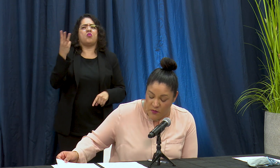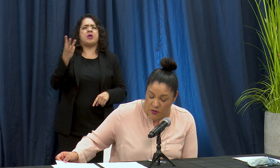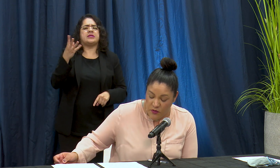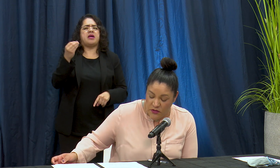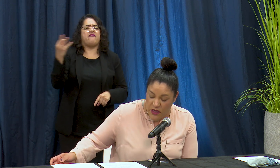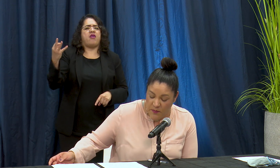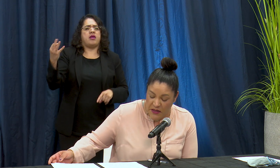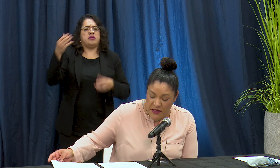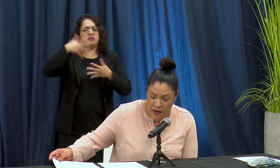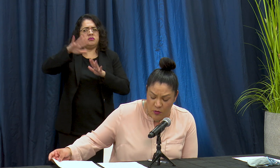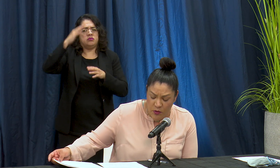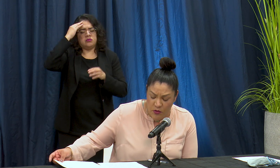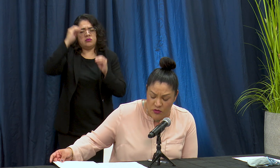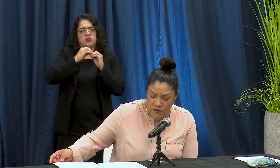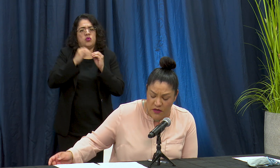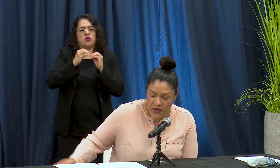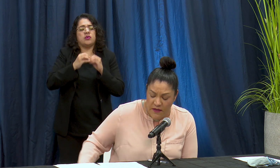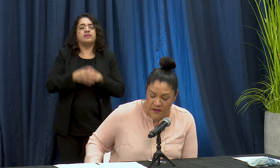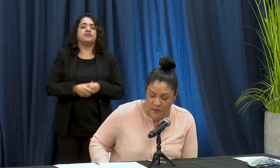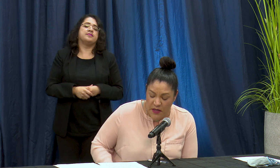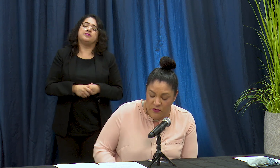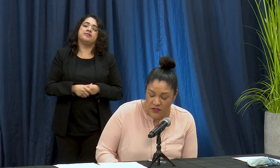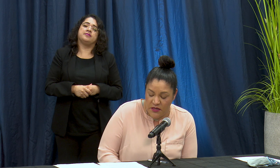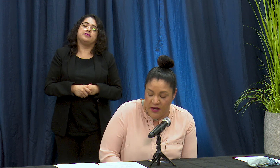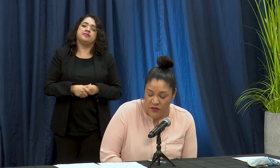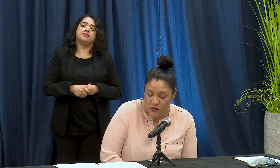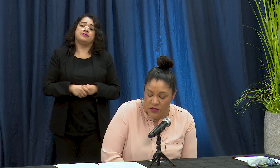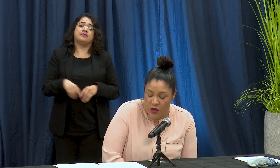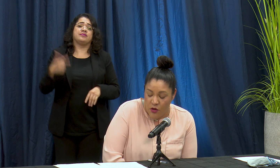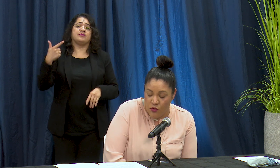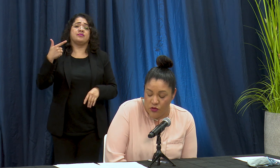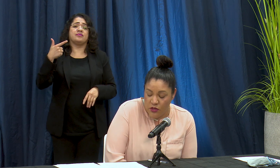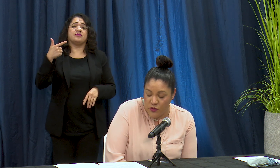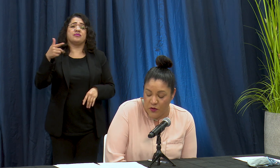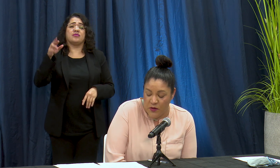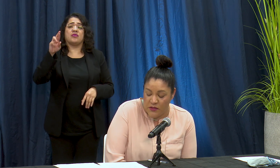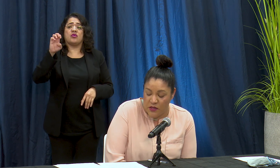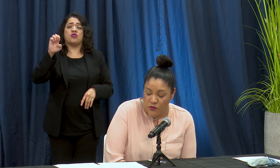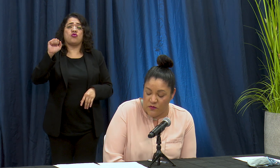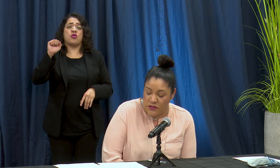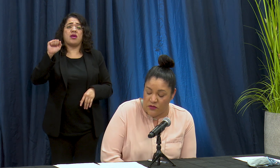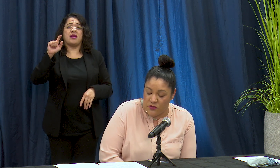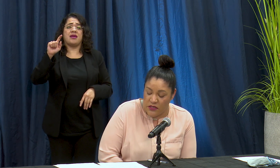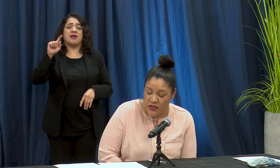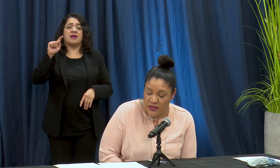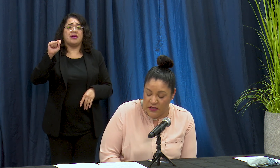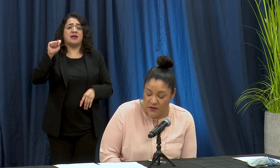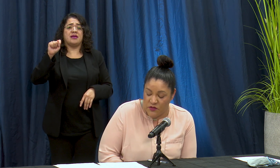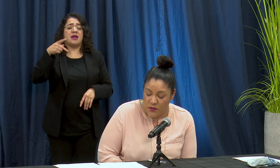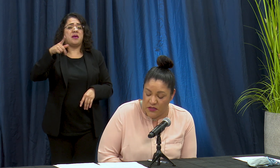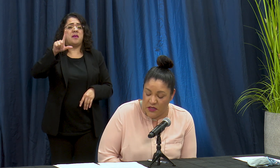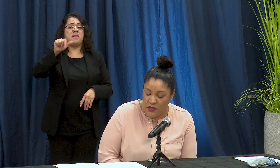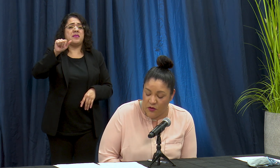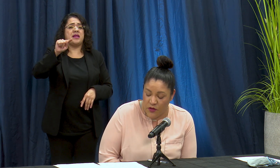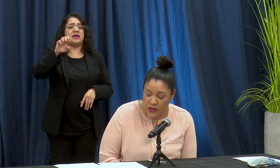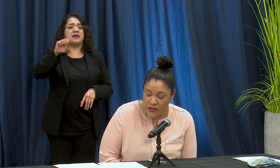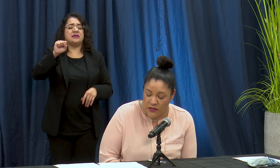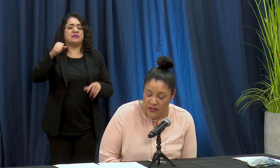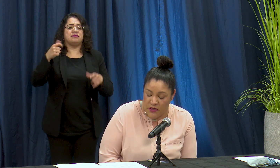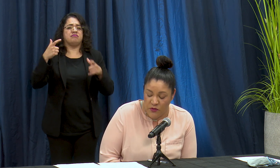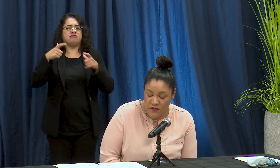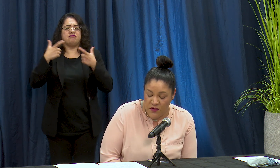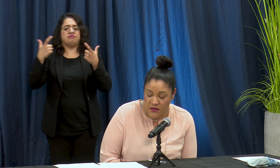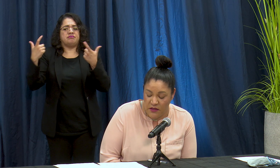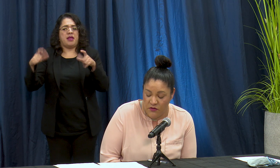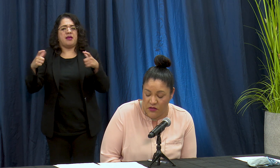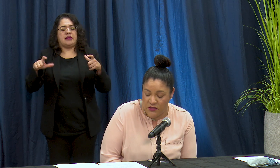También queremos practicar un poco sobre grandes platos entregados. Uno de los problemas que hemos visto y que se ha visto más crítico es